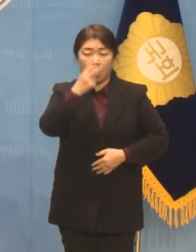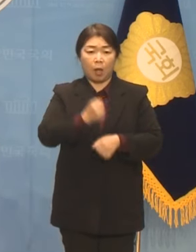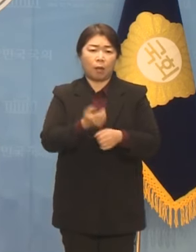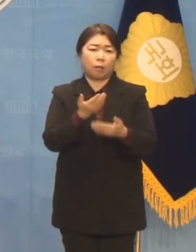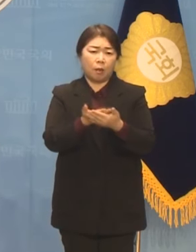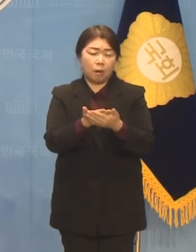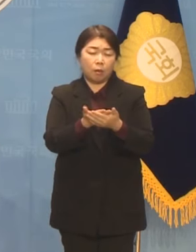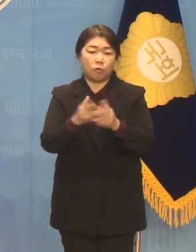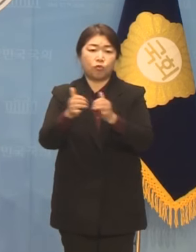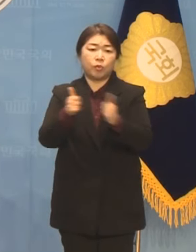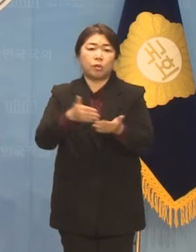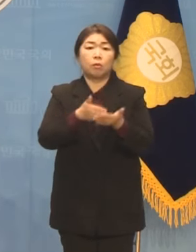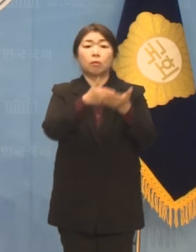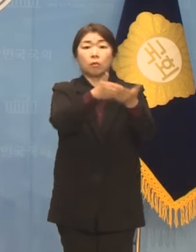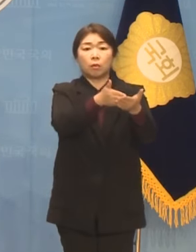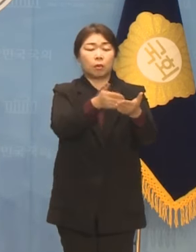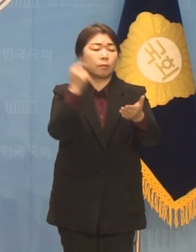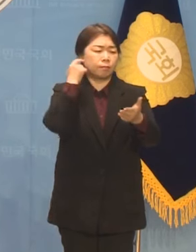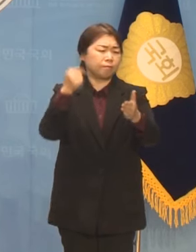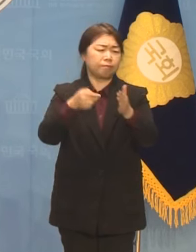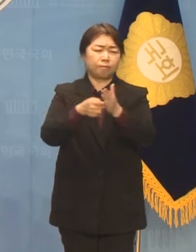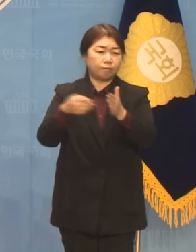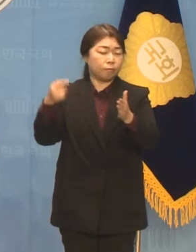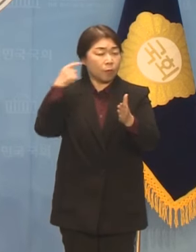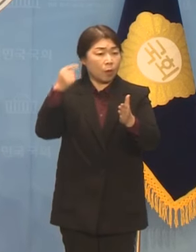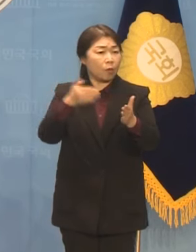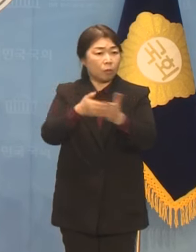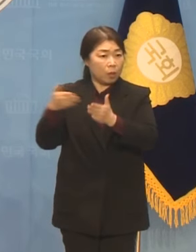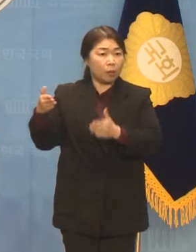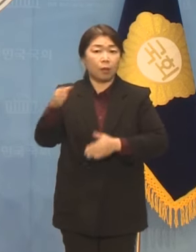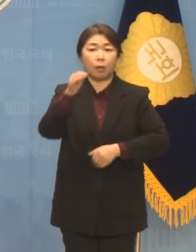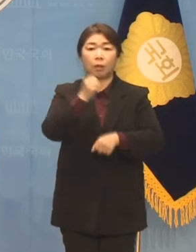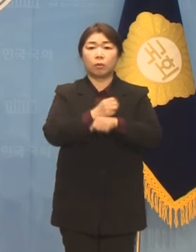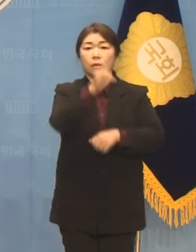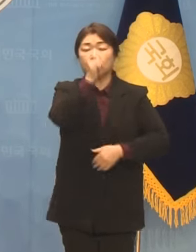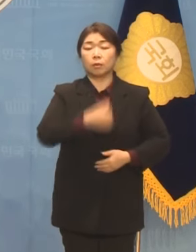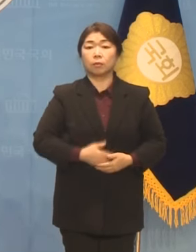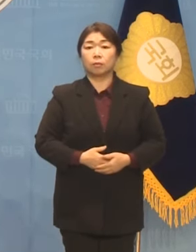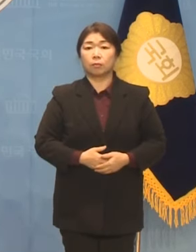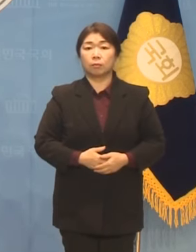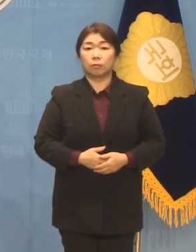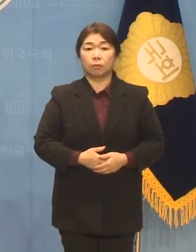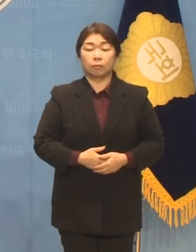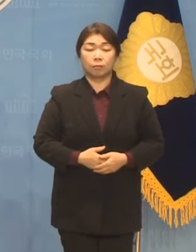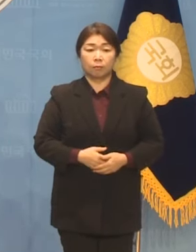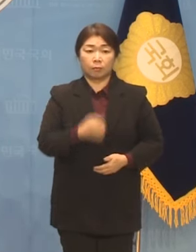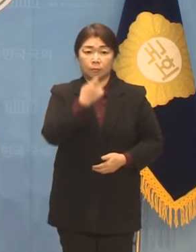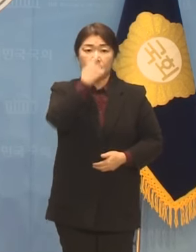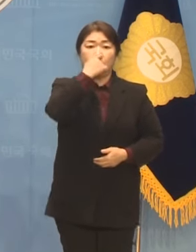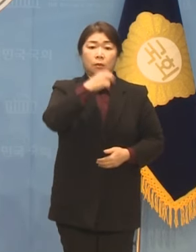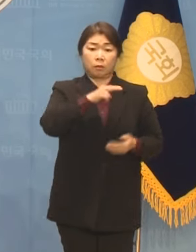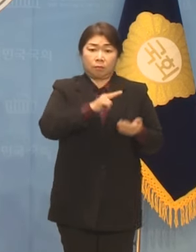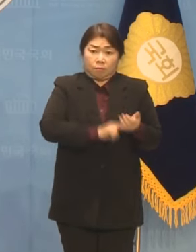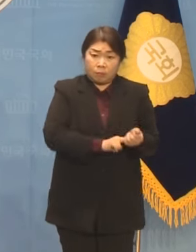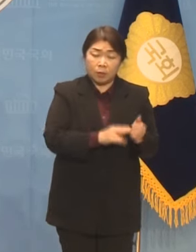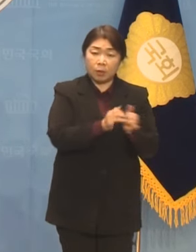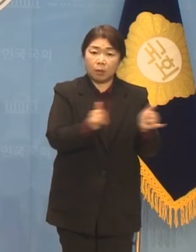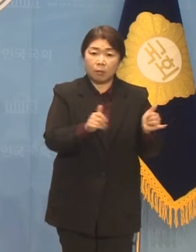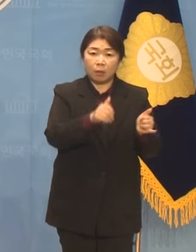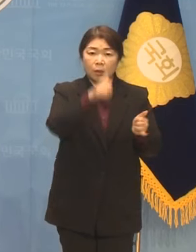국민의 목소리를 외면하고 있습니다. 감추는 자가 범인이라던 여당은 도대체